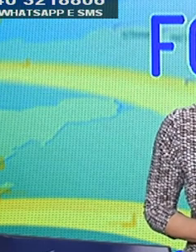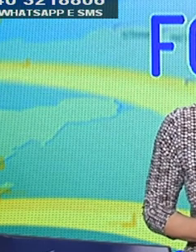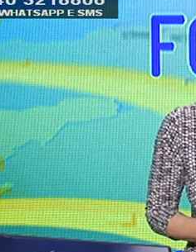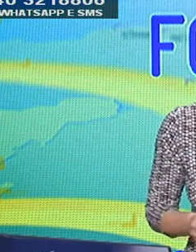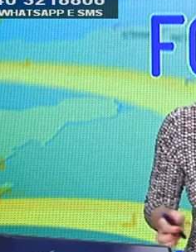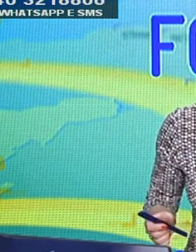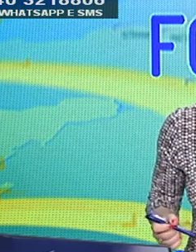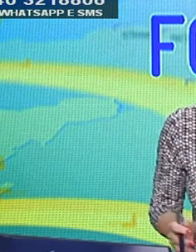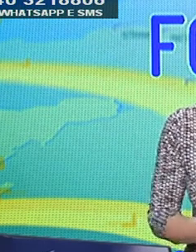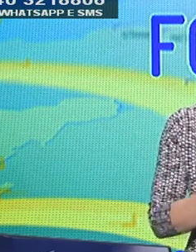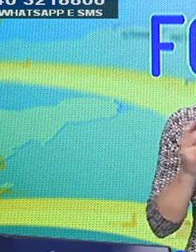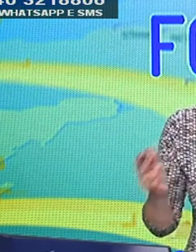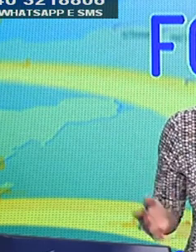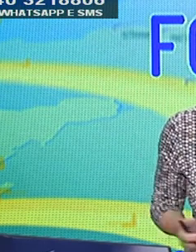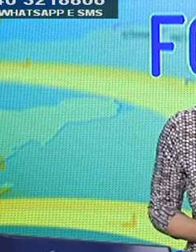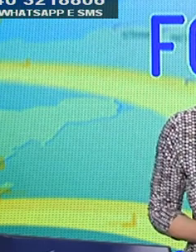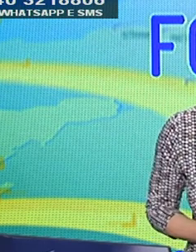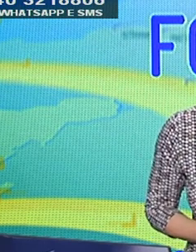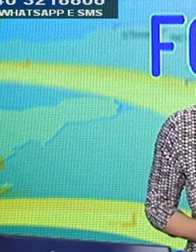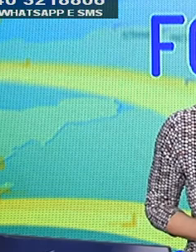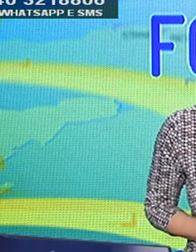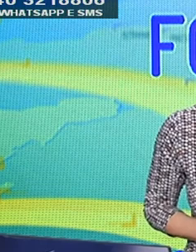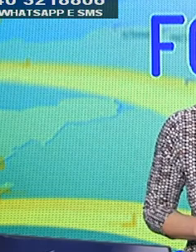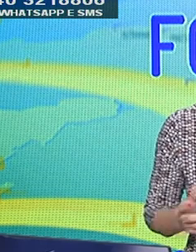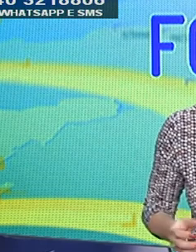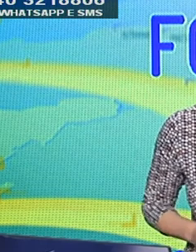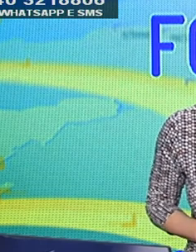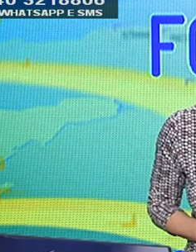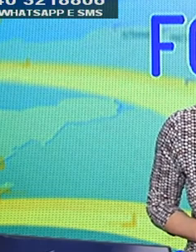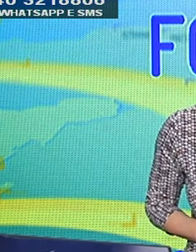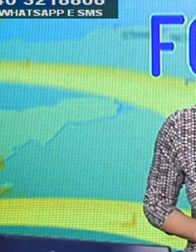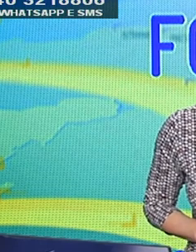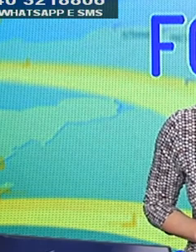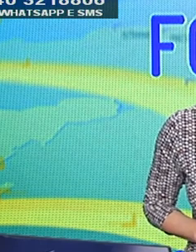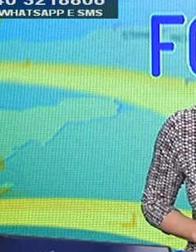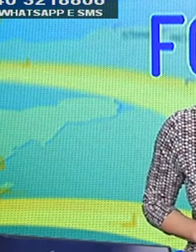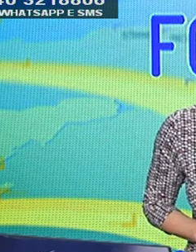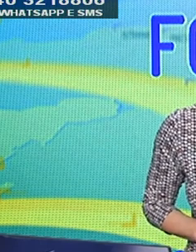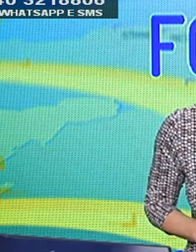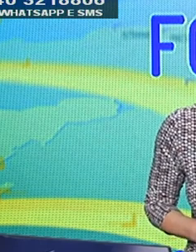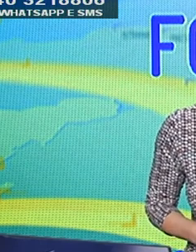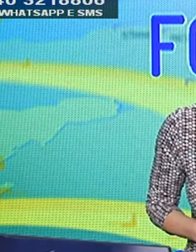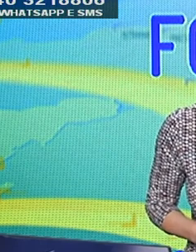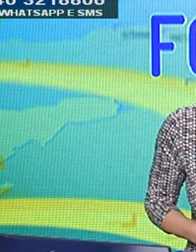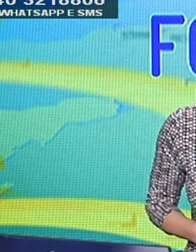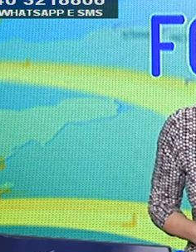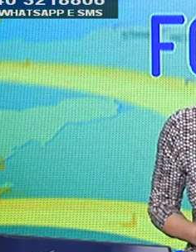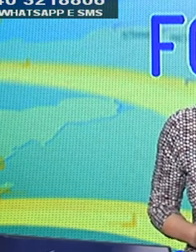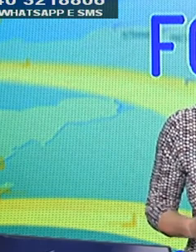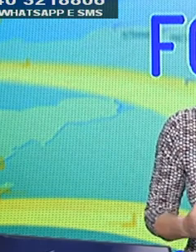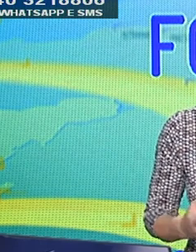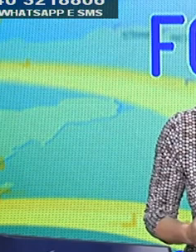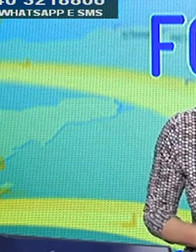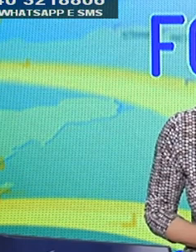sessioni. Insomma, un modo, una rivoluzione di vivere, ecco, per affrontare questi esami di maturità, che già di per sé sono